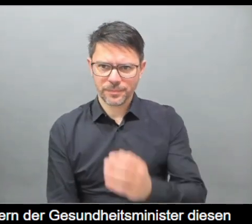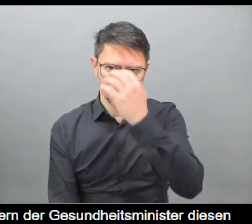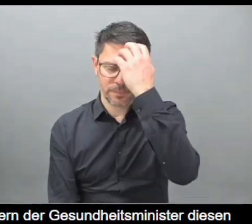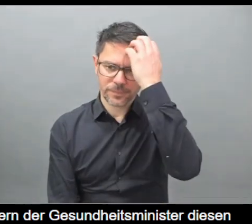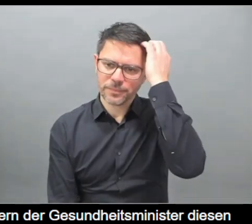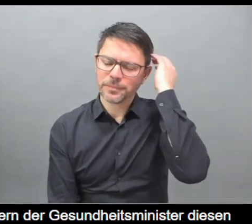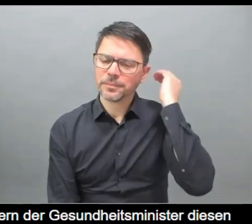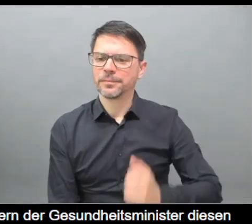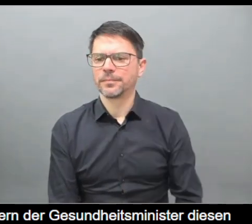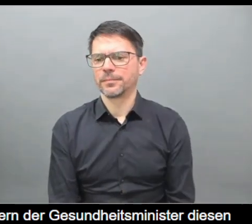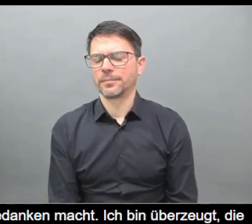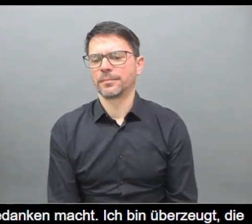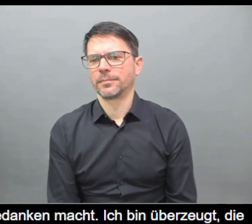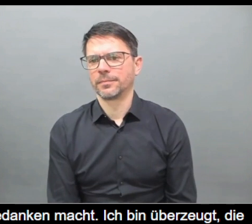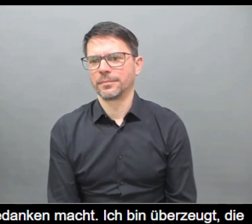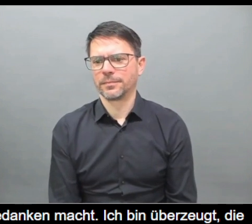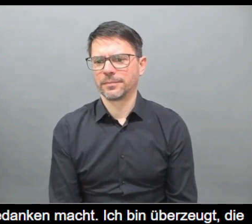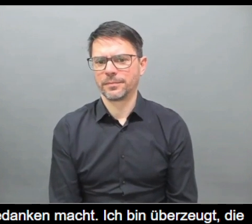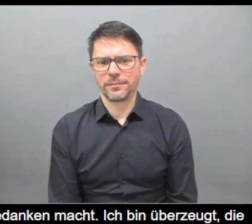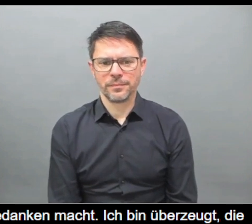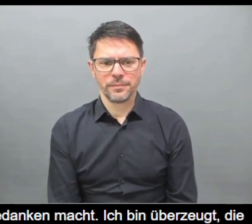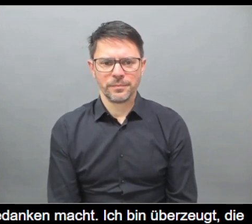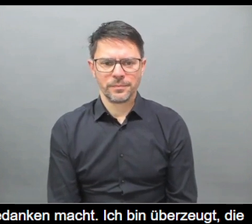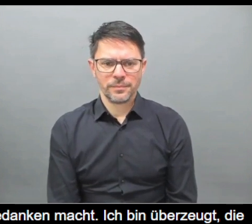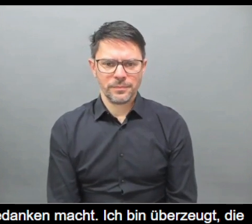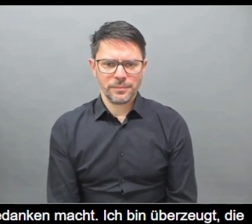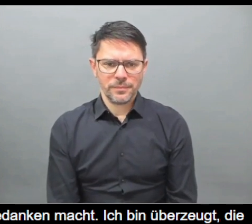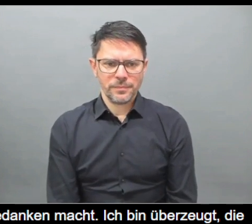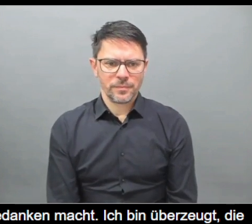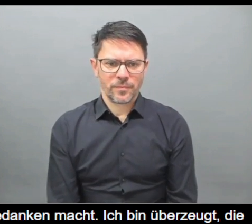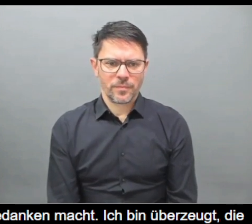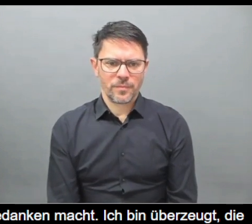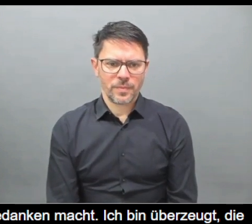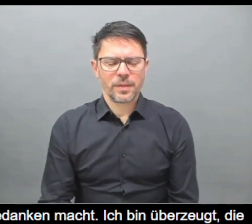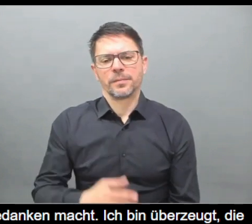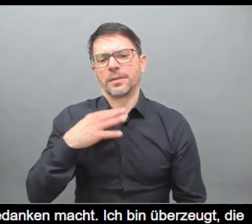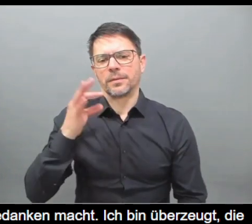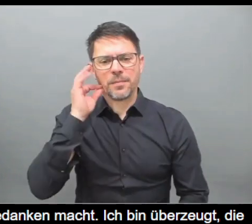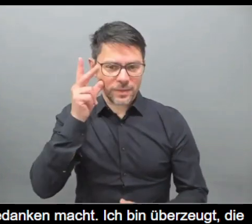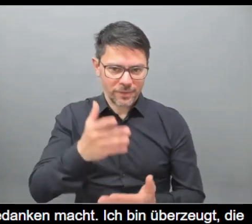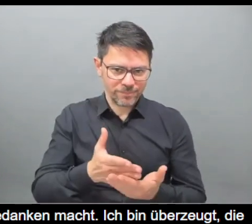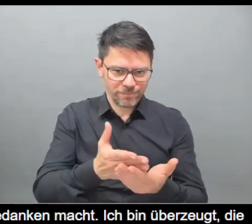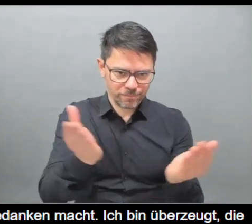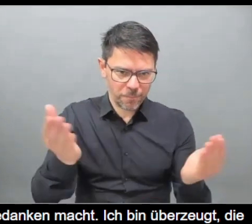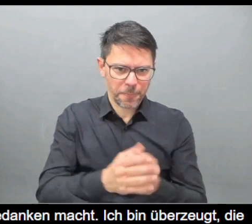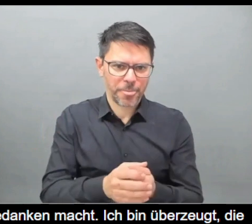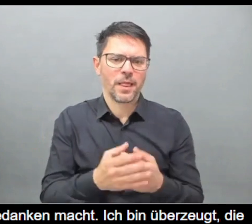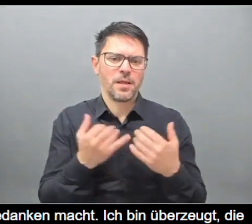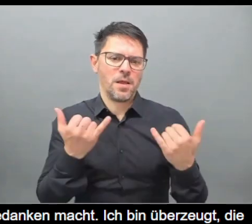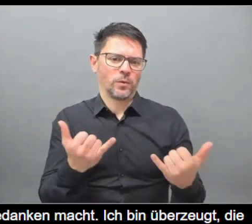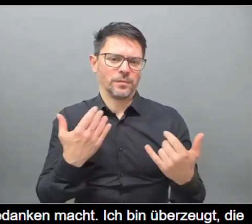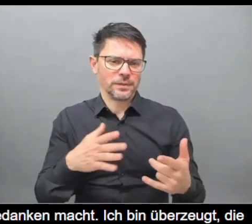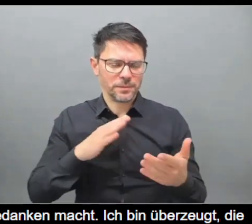also Klinikdirektoren und Praktiker vor Ort und Sie haben jetzt gesehen, das Ergebnis war unisono, dass diese Reformvorschläge